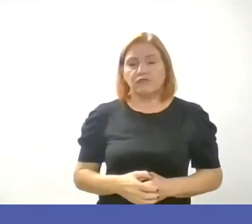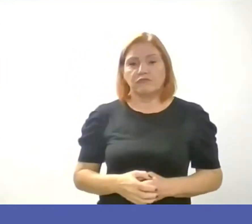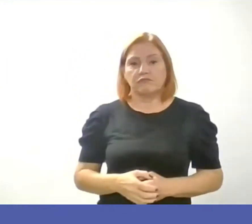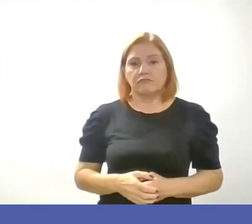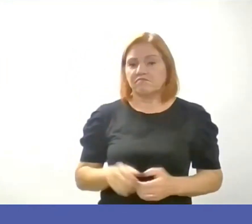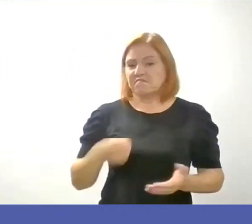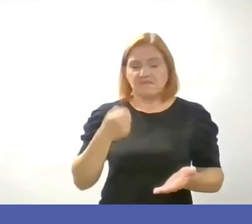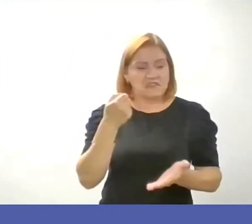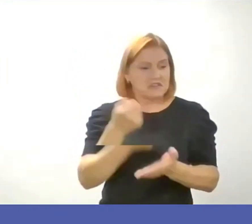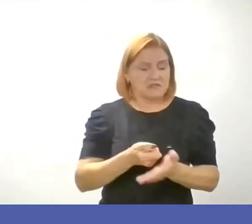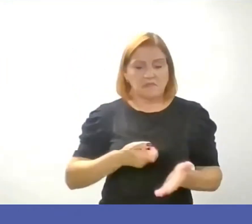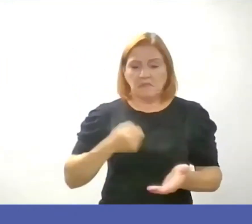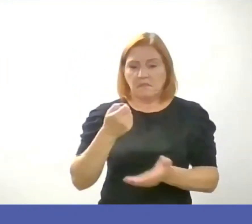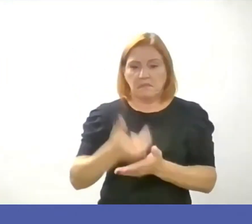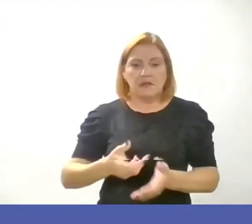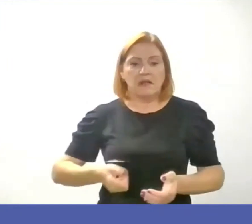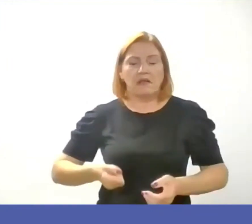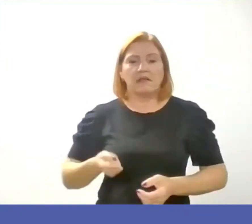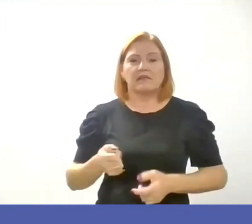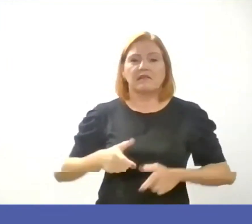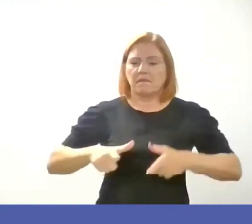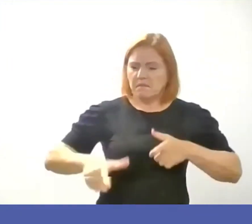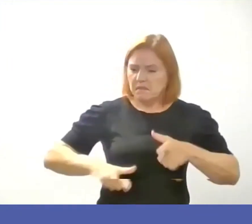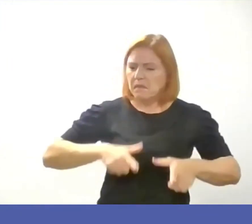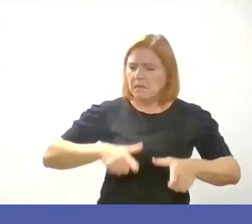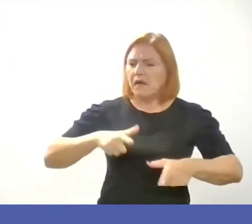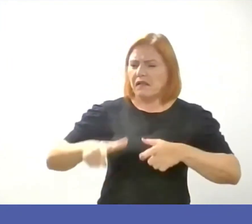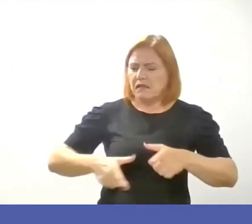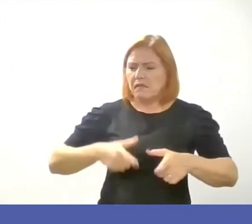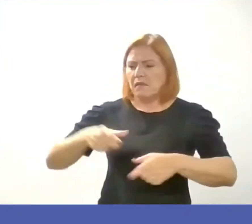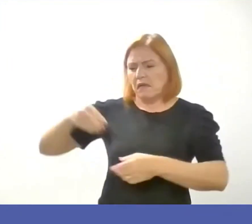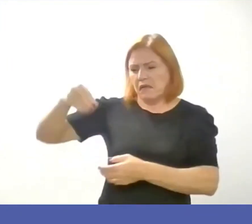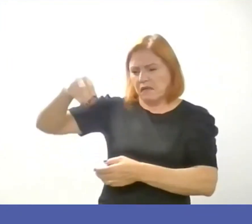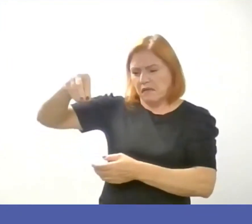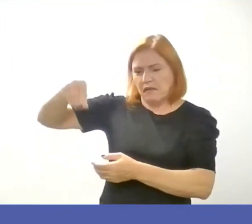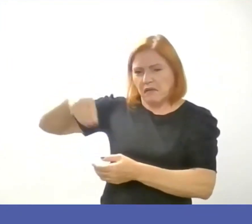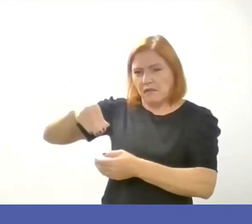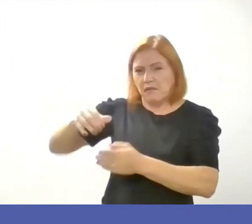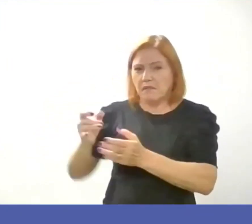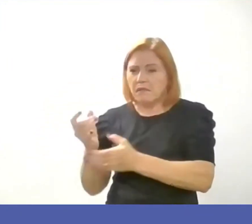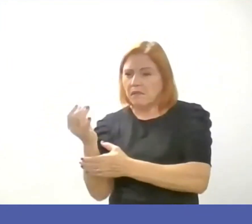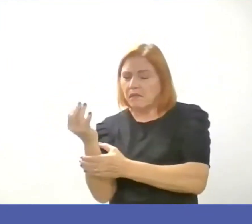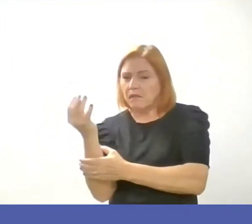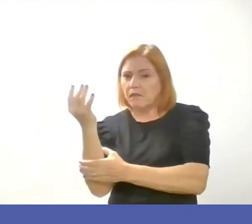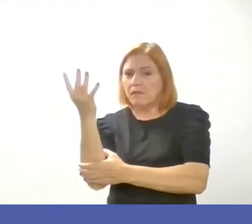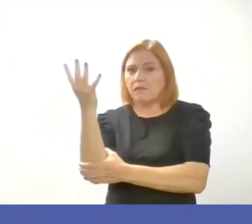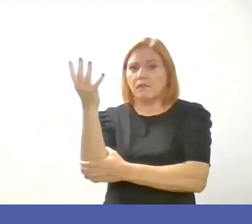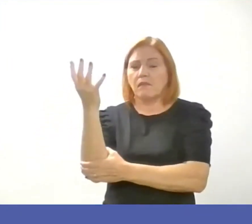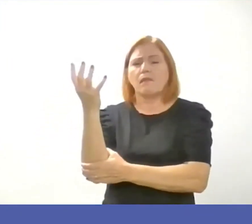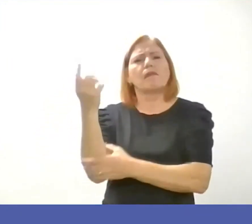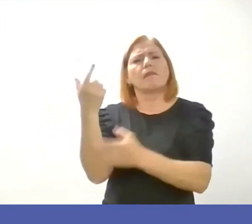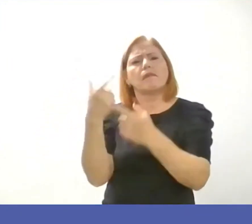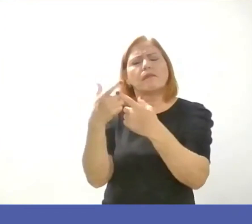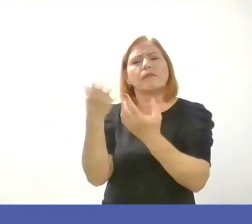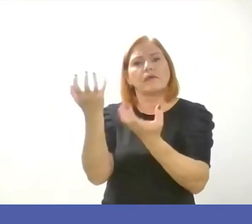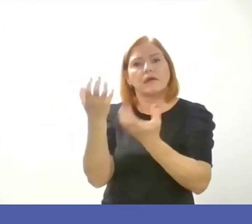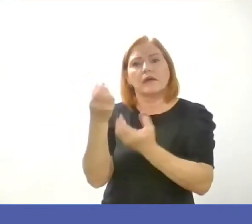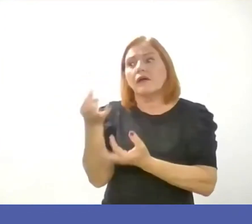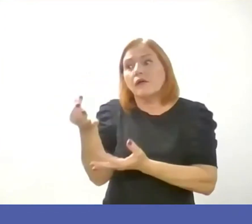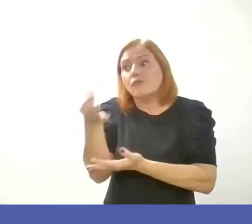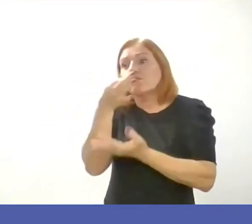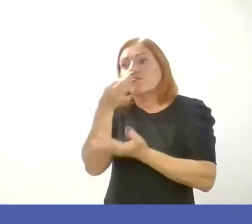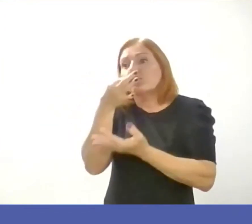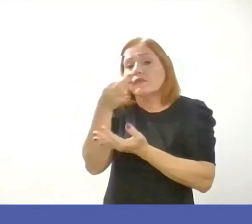ninguém planta uma vinha se não é para dar fruto. Não é? Então ele precisa